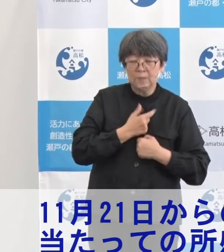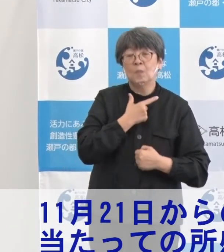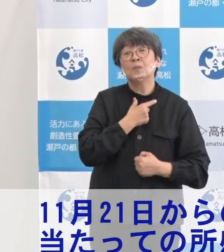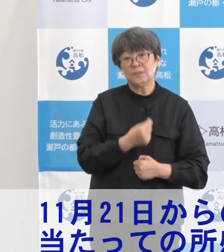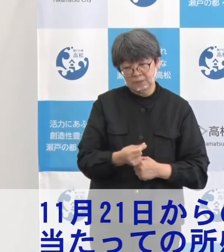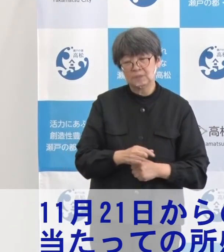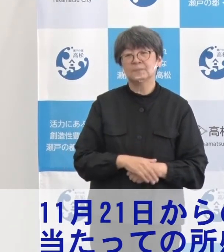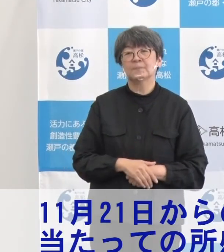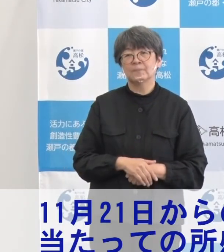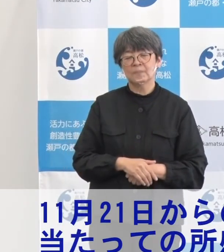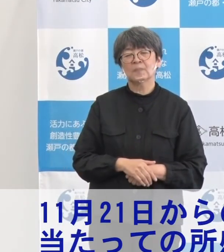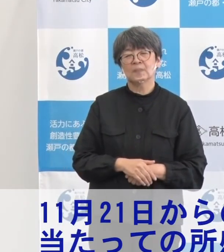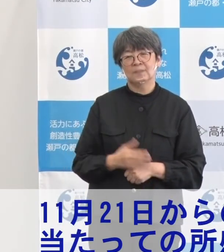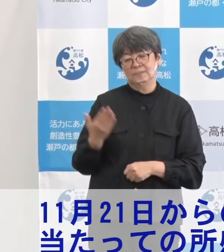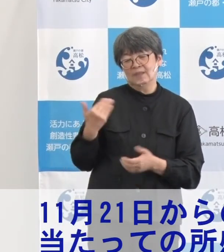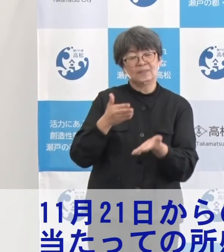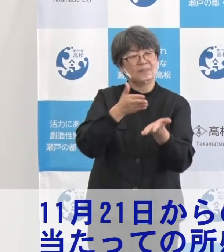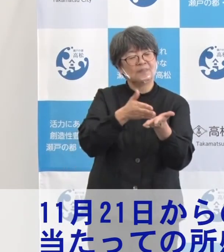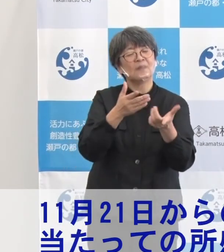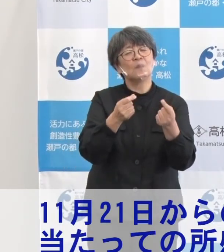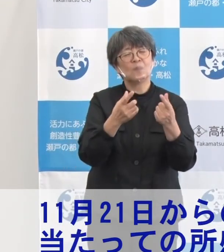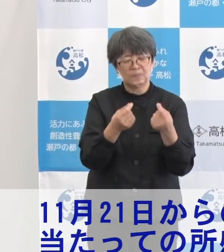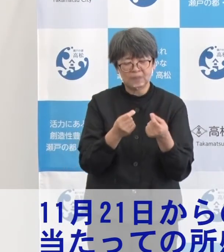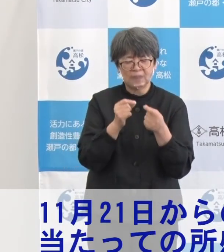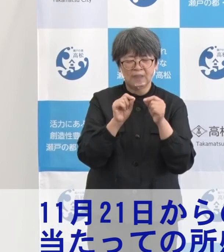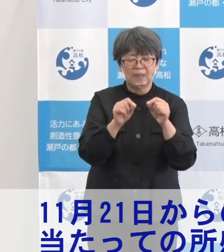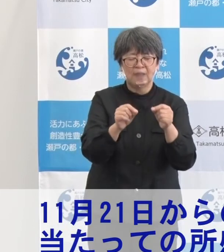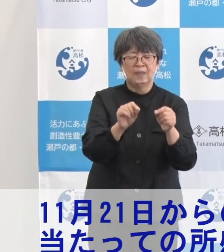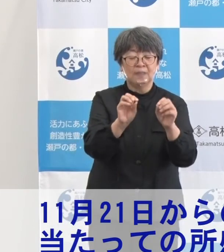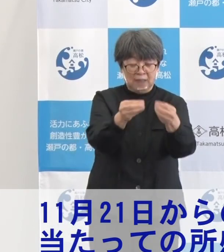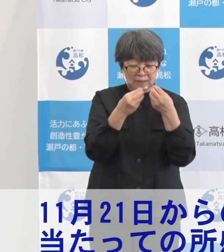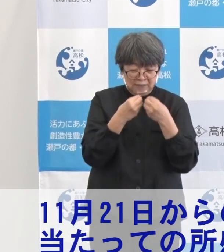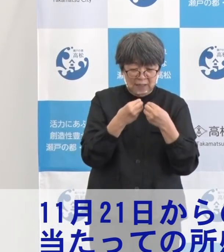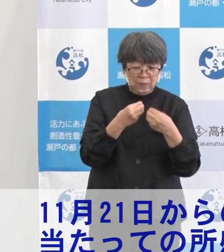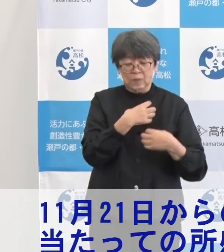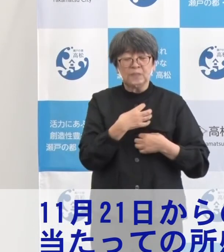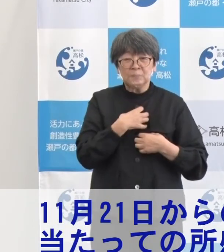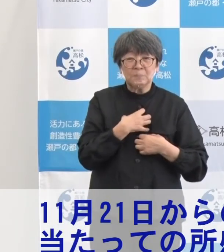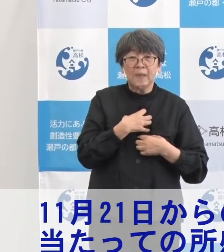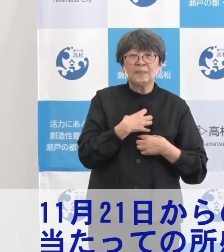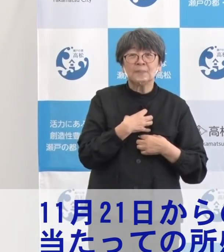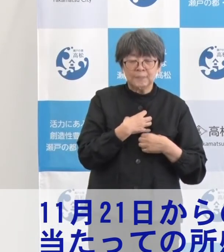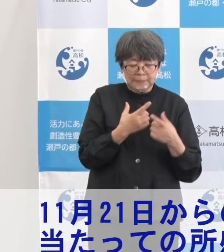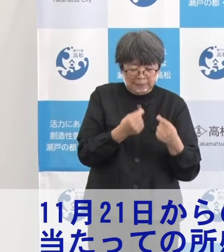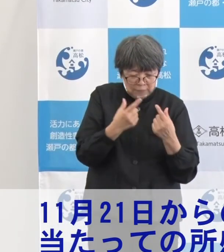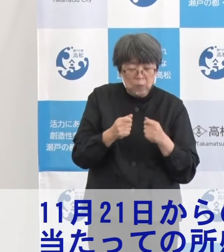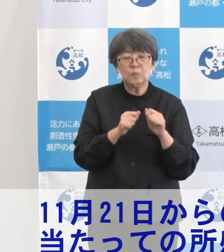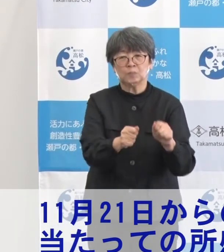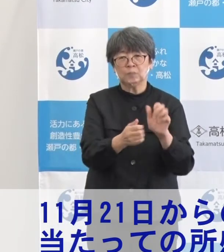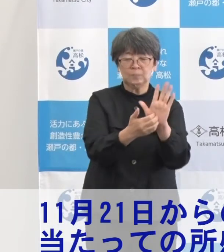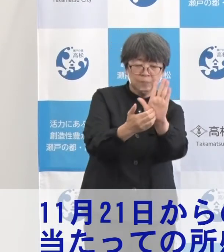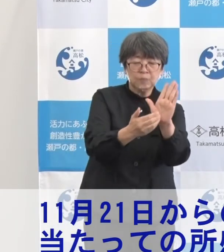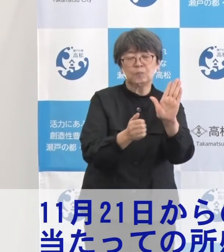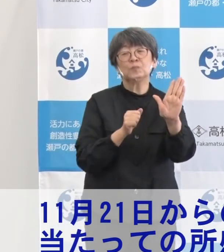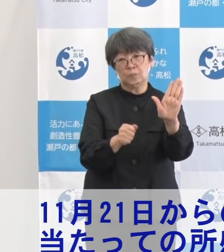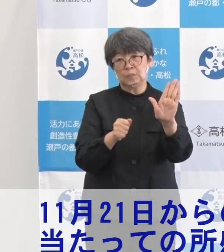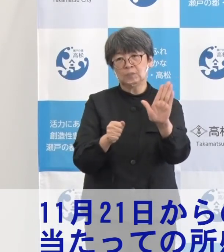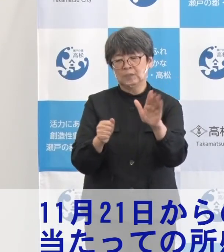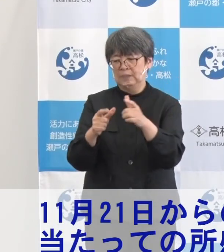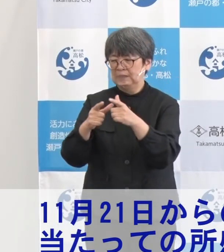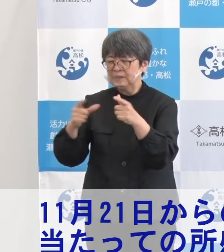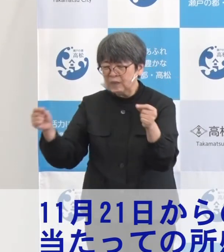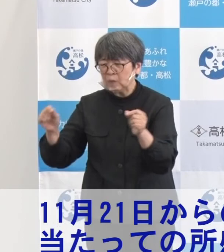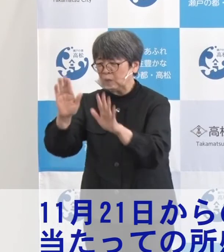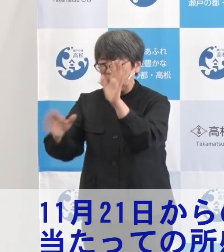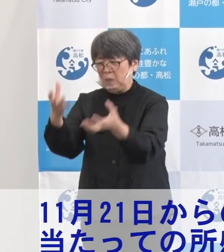ますがいずれにしてもさきほども言いましており夜は感染リスクをできるだけ低くするようにしてほしいとまたこれだけ全国に拡大している状況